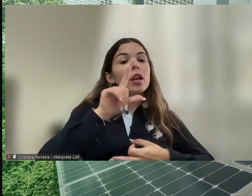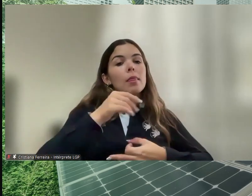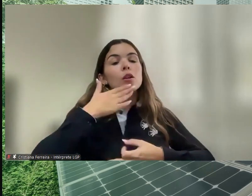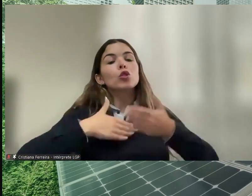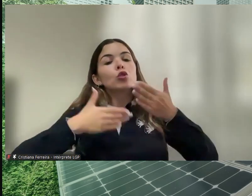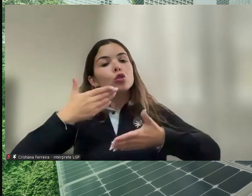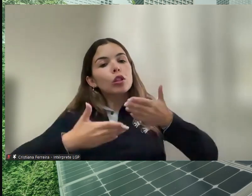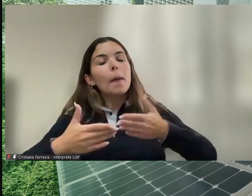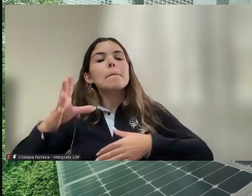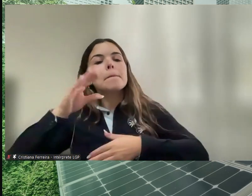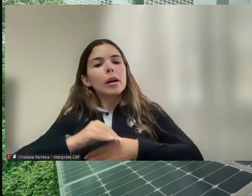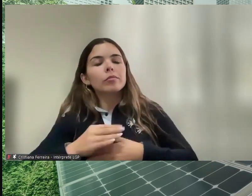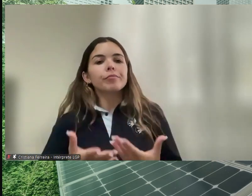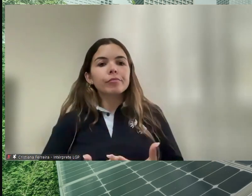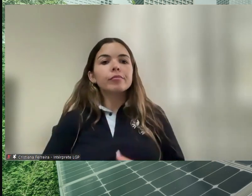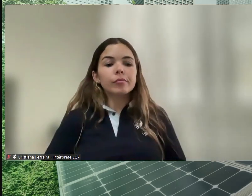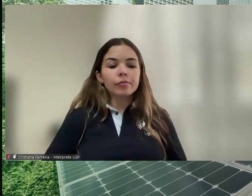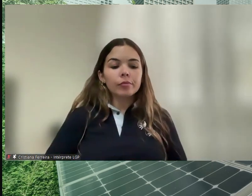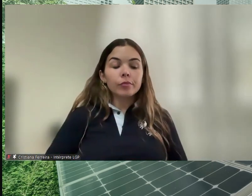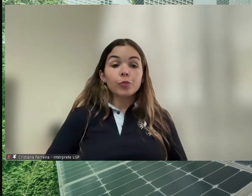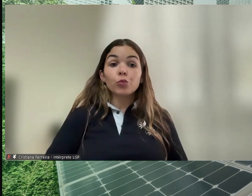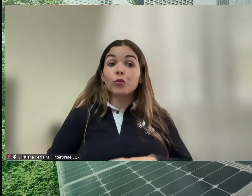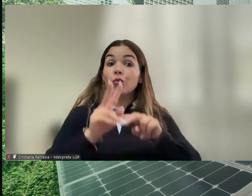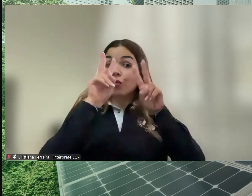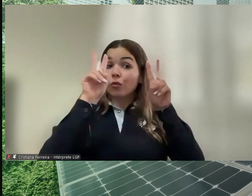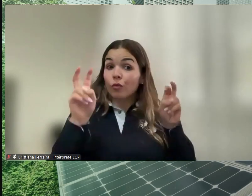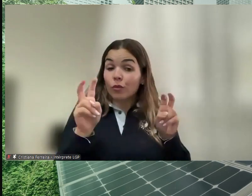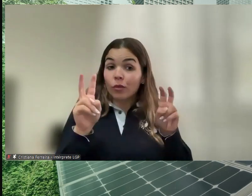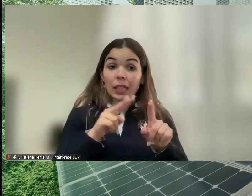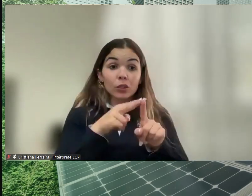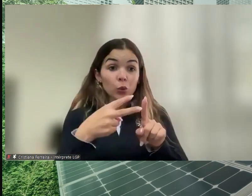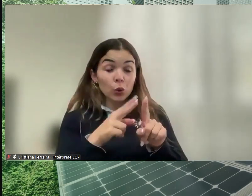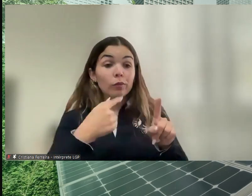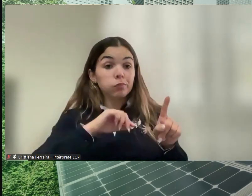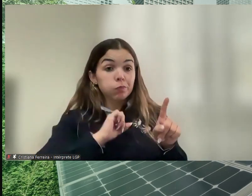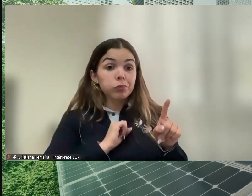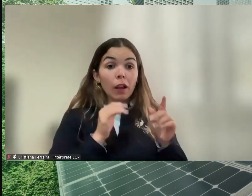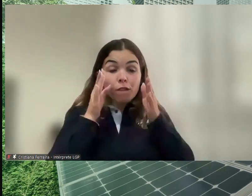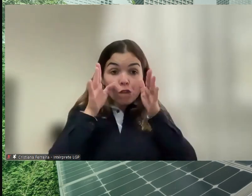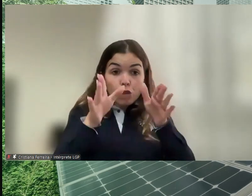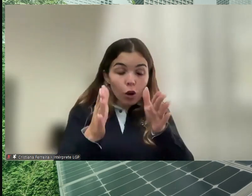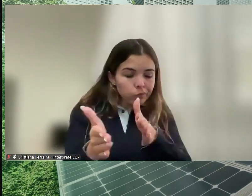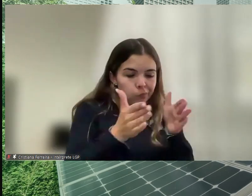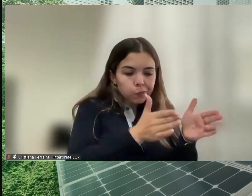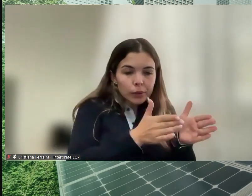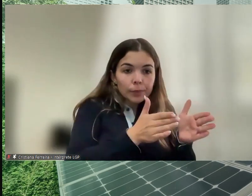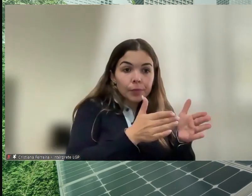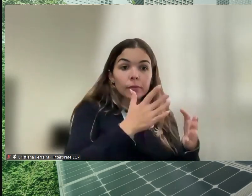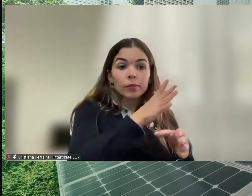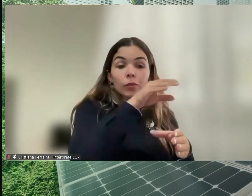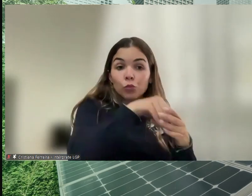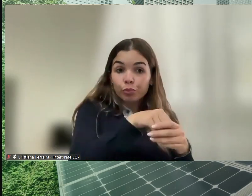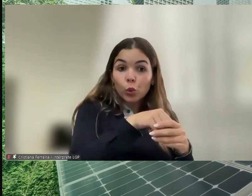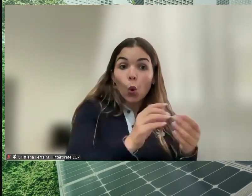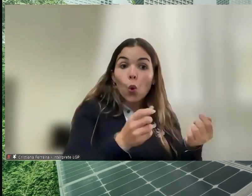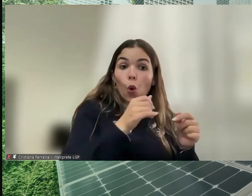mais resiliente? E a nossa abordagem centra-se, por um lado, em documentar e influenciar os